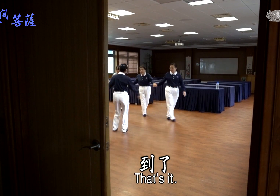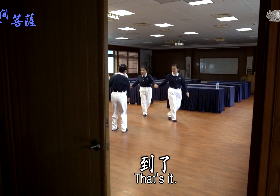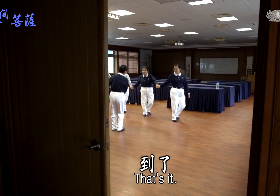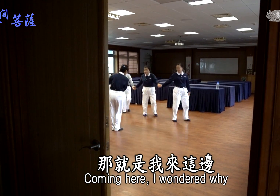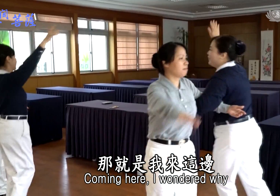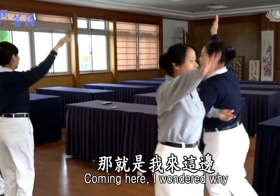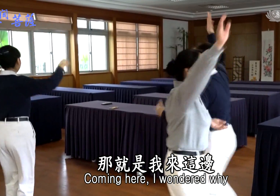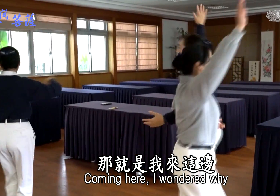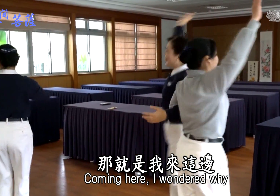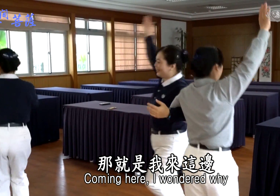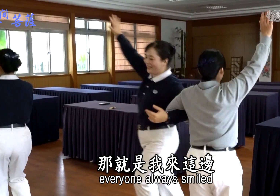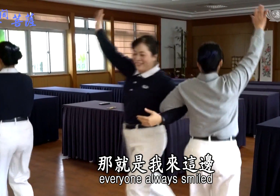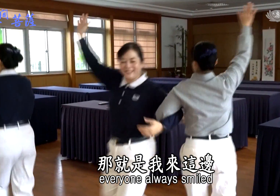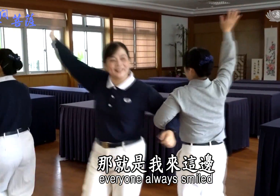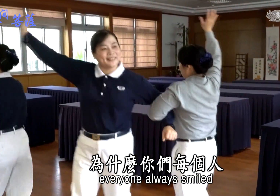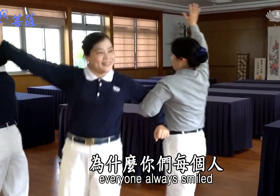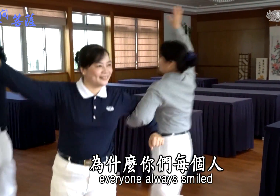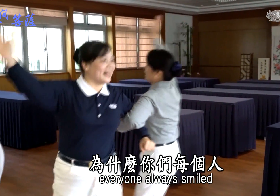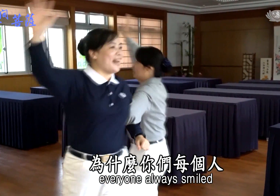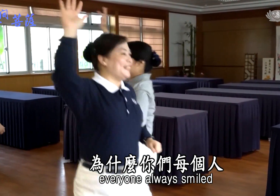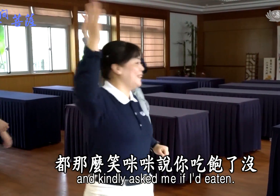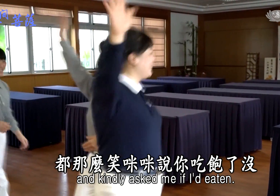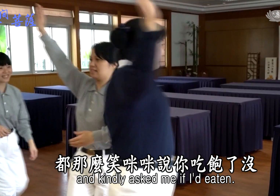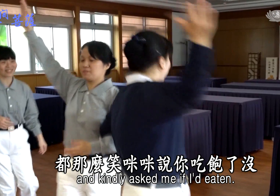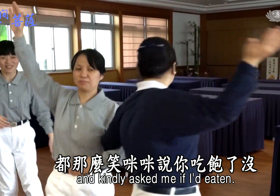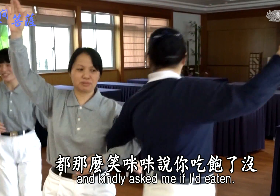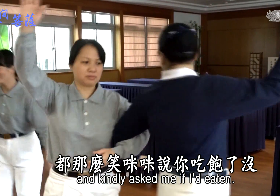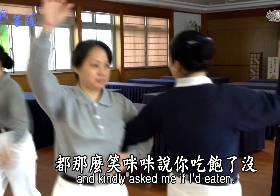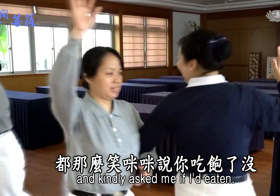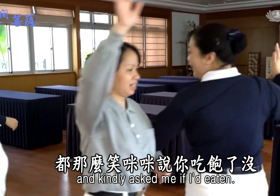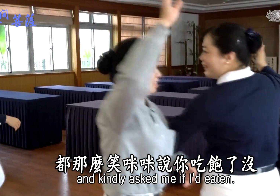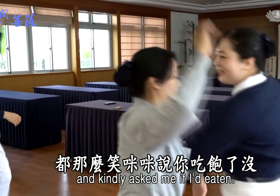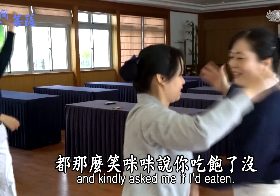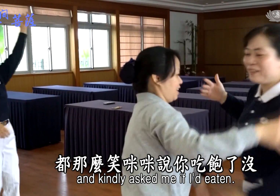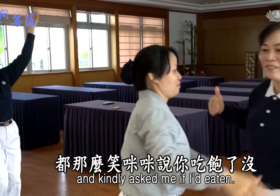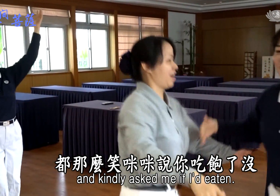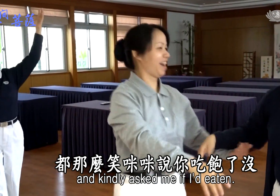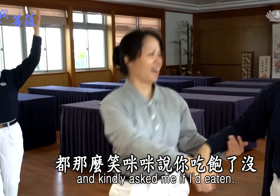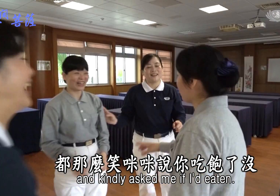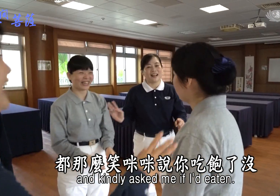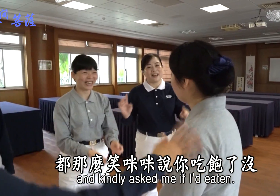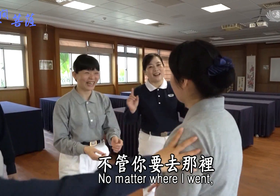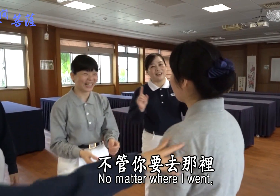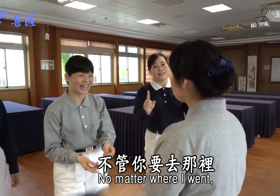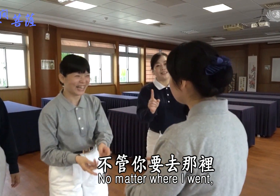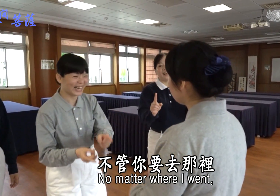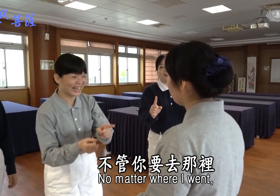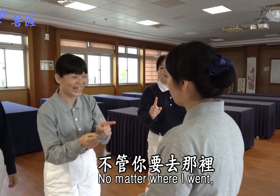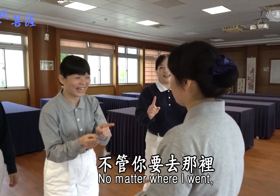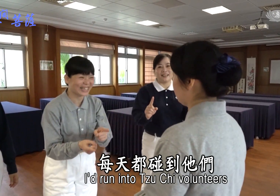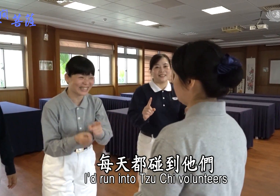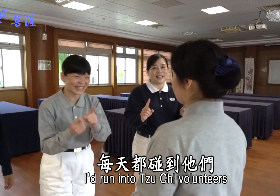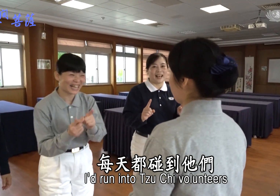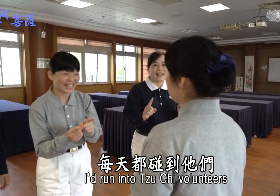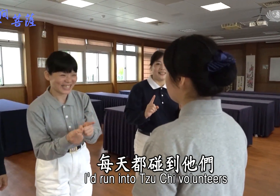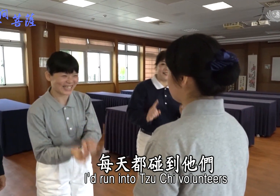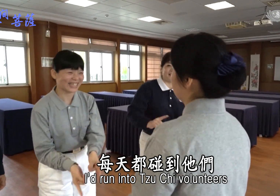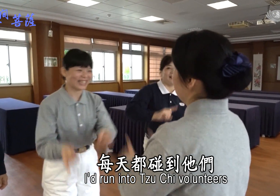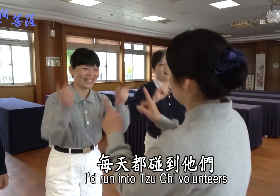先到了。 那就是我来这边，为什么你们每个人都那么笑眯眯？公，你吃饱了没？每年要去哪里？每天都碰到他们，常常